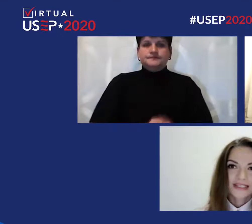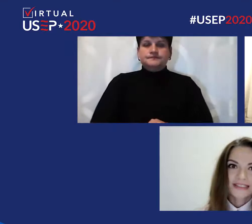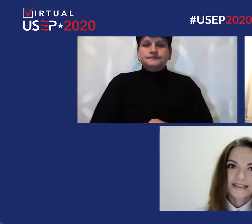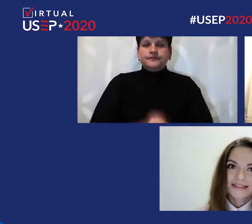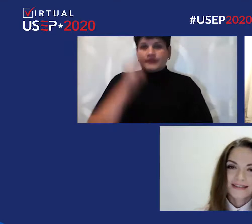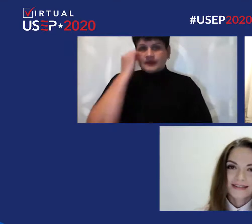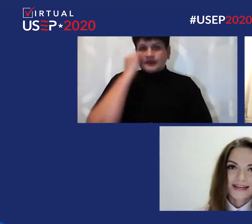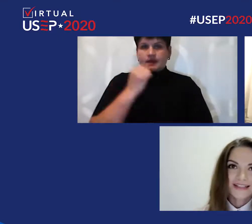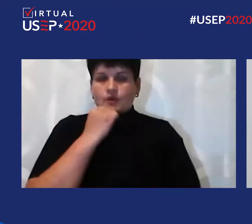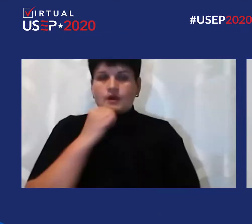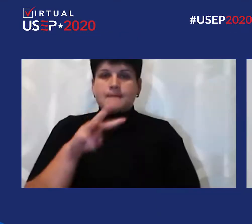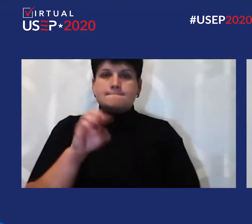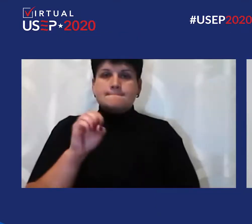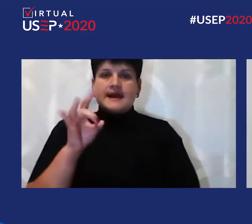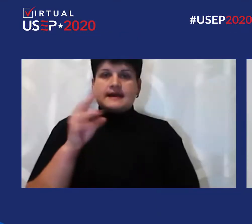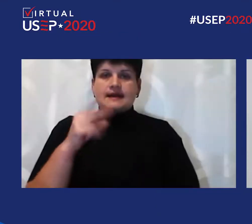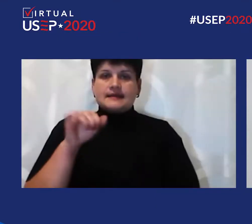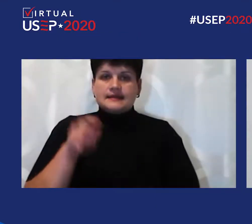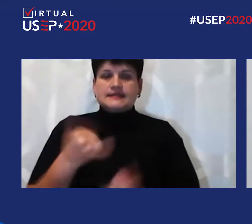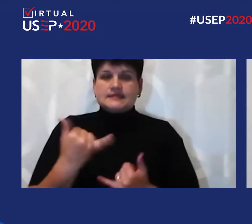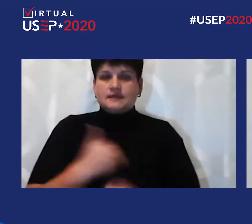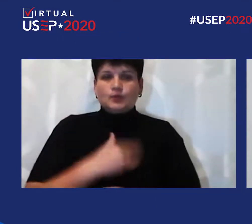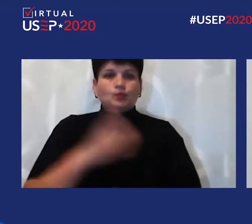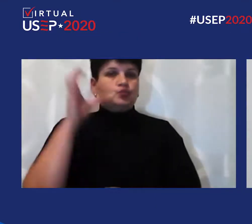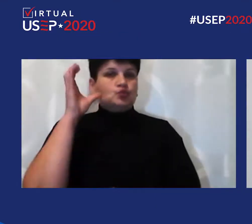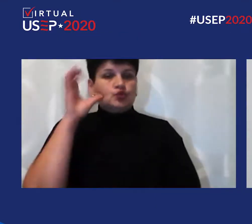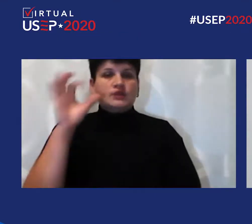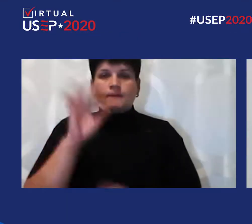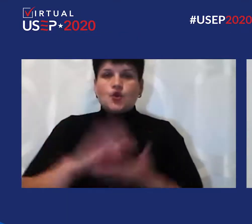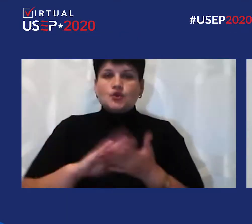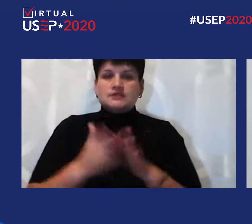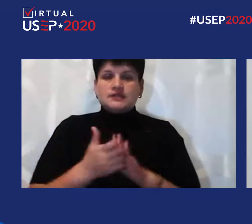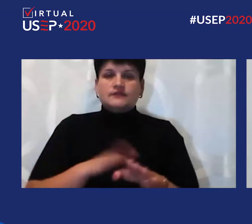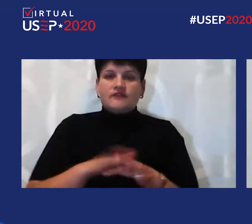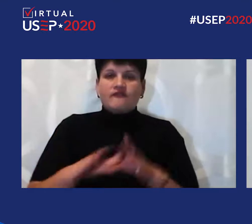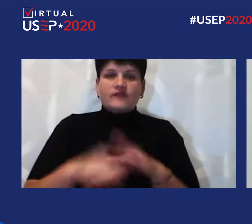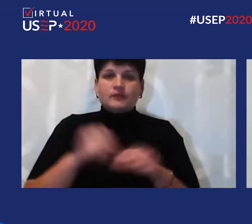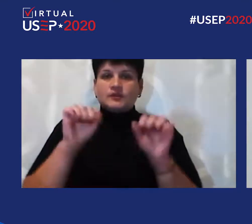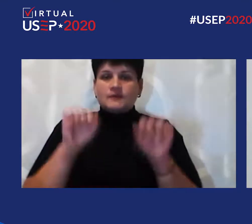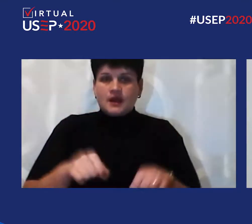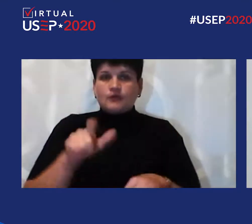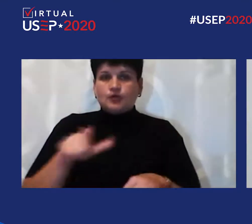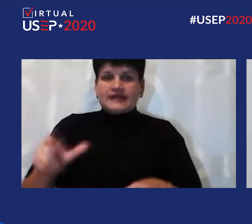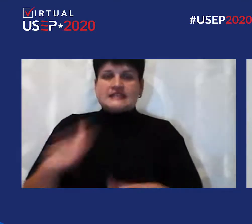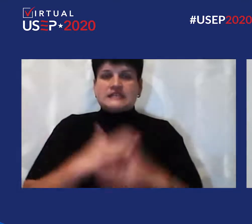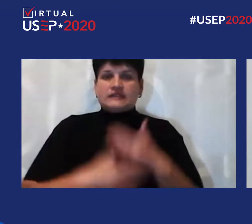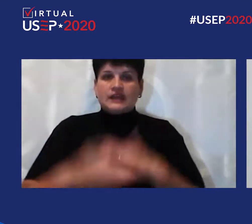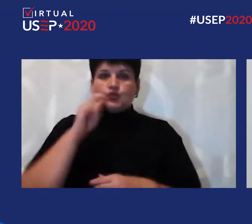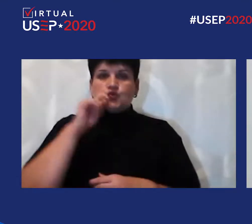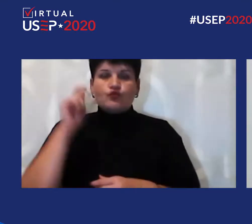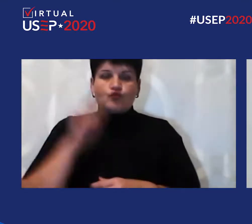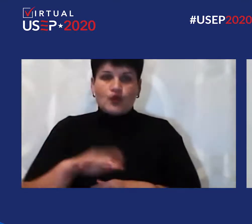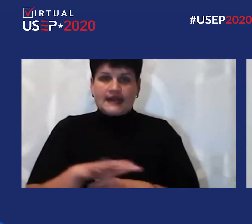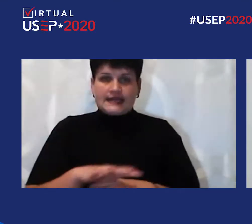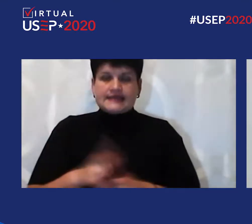Так, дякую, Мередіт. Зараз ми б Thank хотіли you, Meredith. про стан Now we would like to learn about the state of